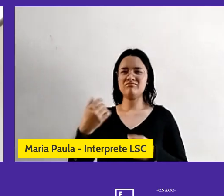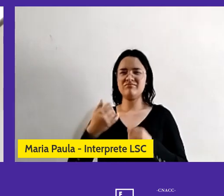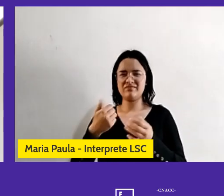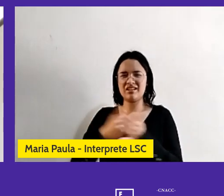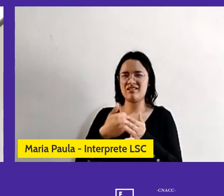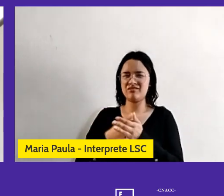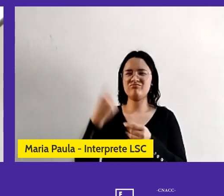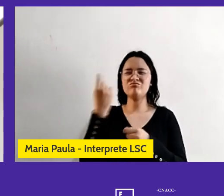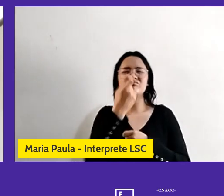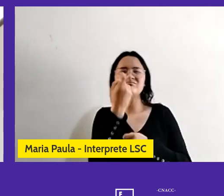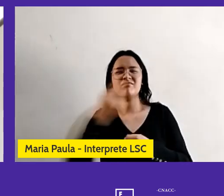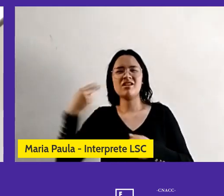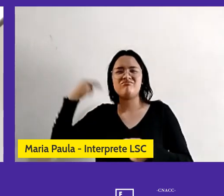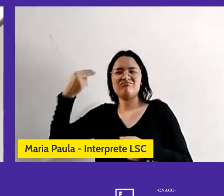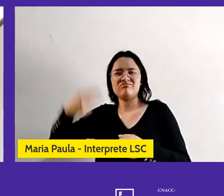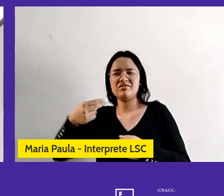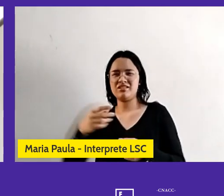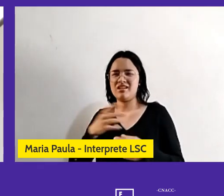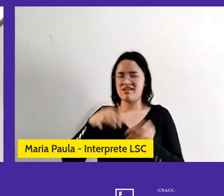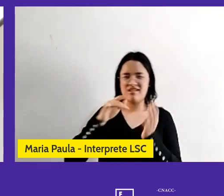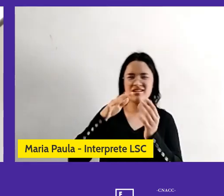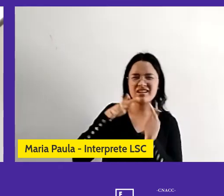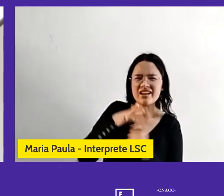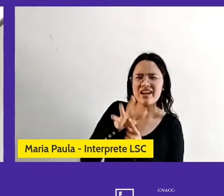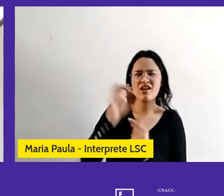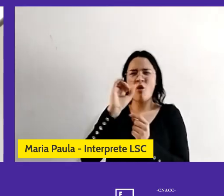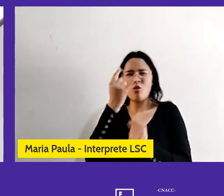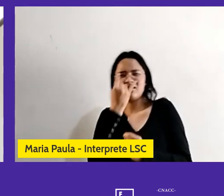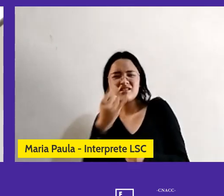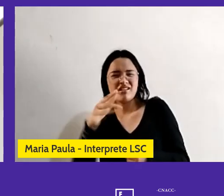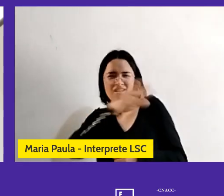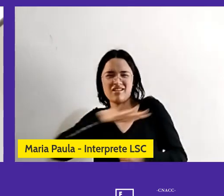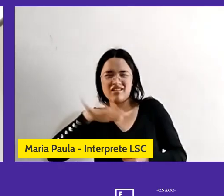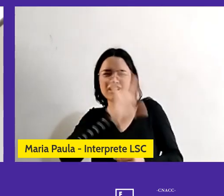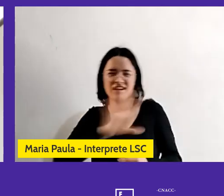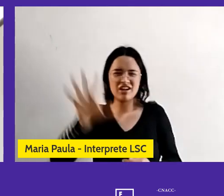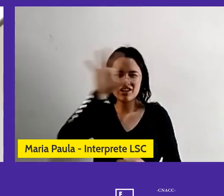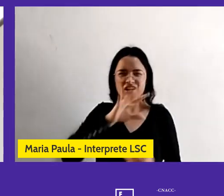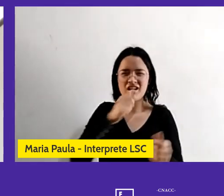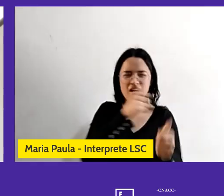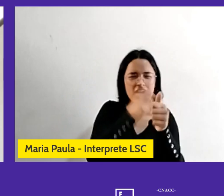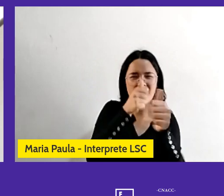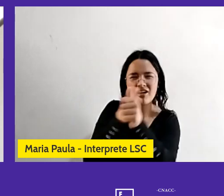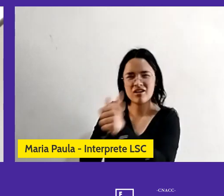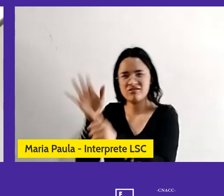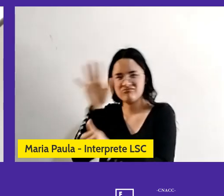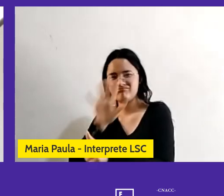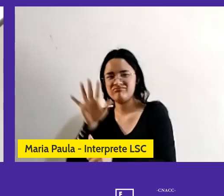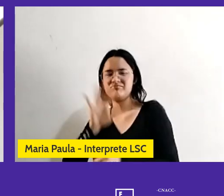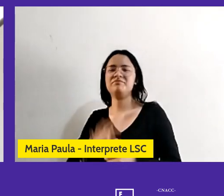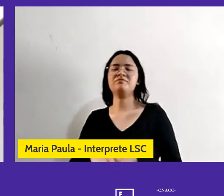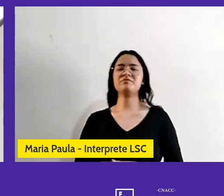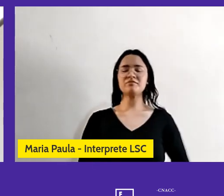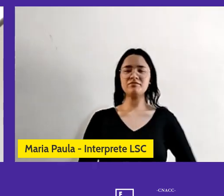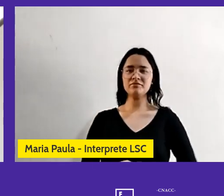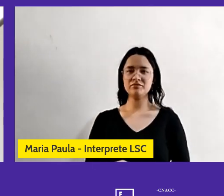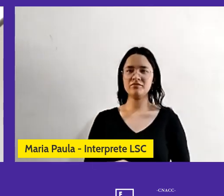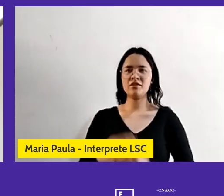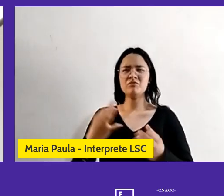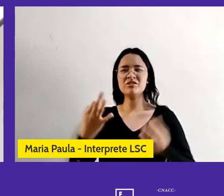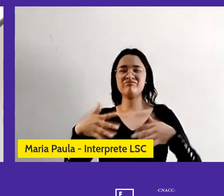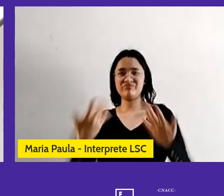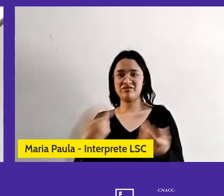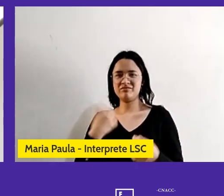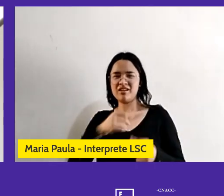puedan tener una injerencia y un interés en la región. Por eso siempre, cuando hablo con productores,